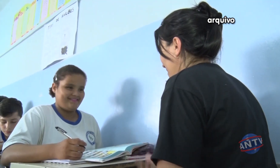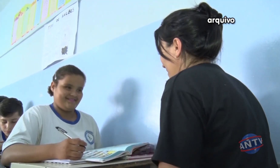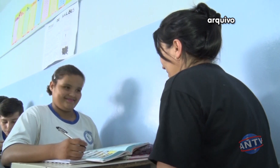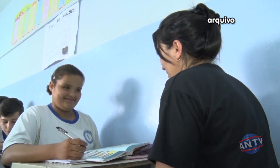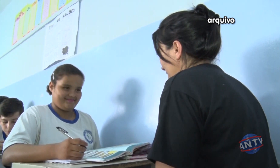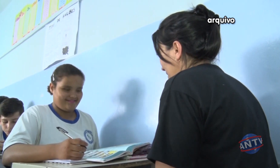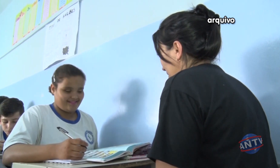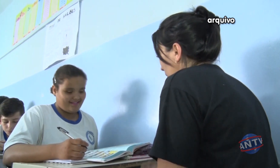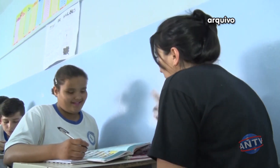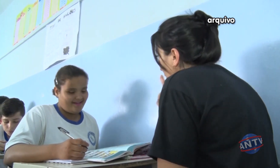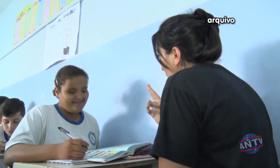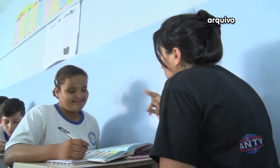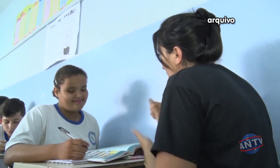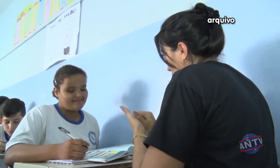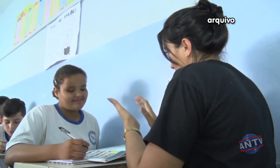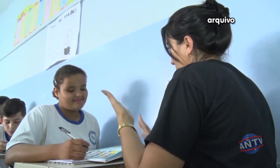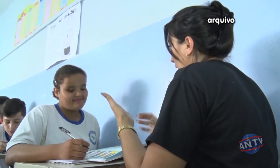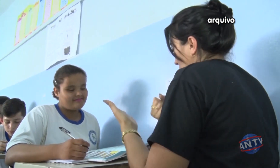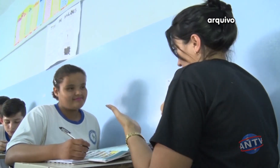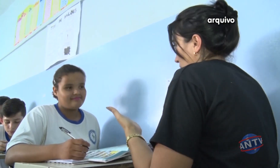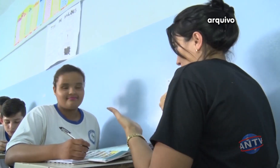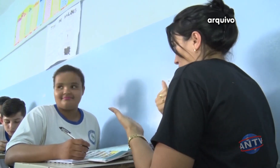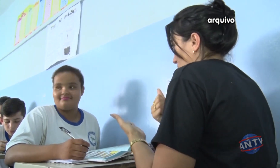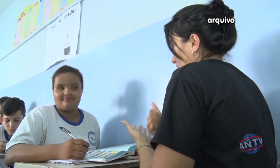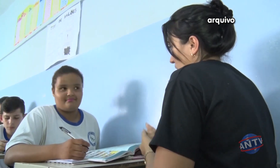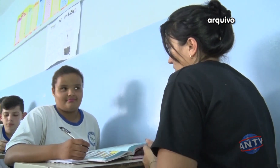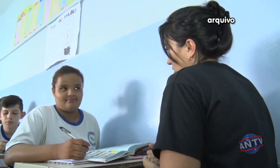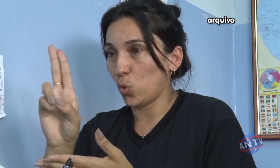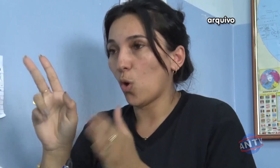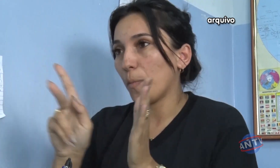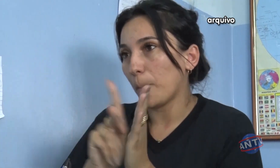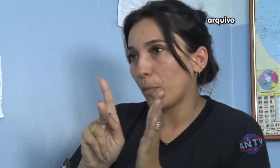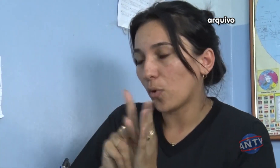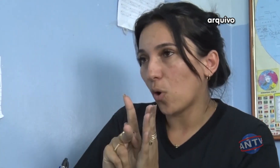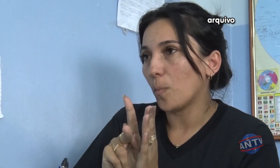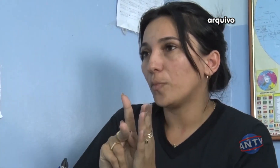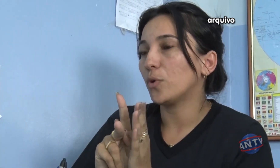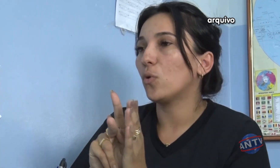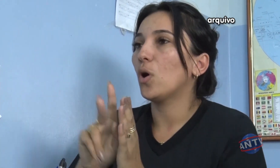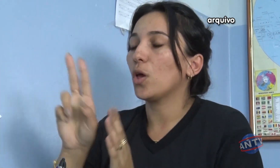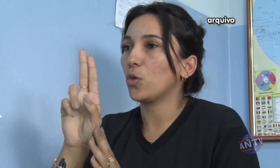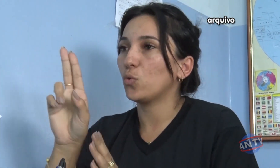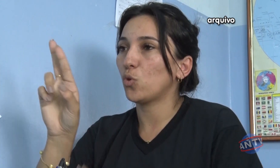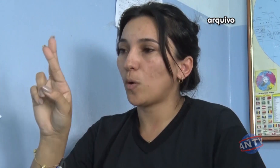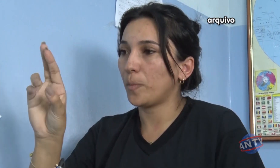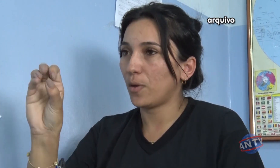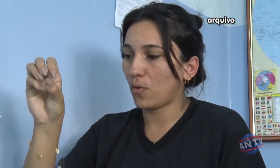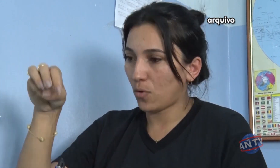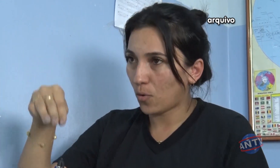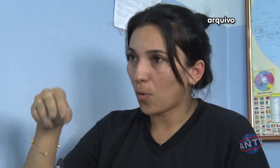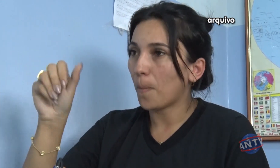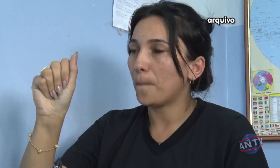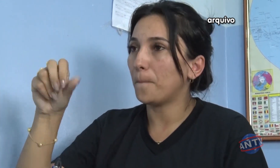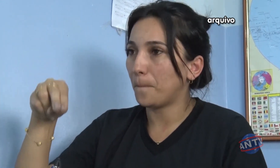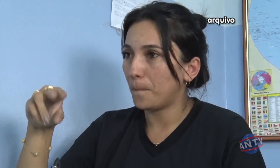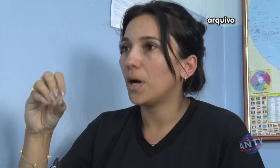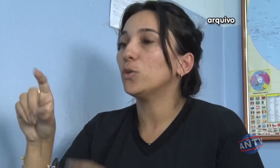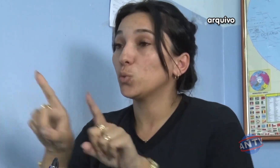do aluno. Comunicação. A gente faz, eu faço a comunicação entre professor e aluno, aluno-professor. Esse é o meu trabalho,